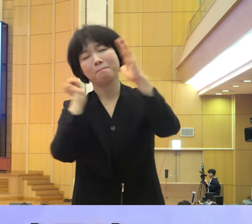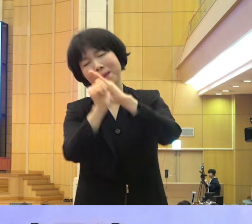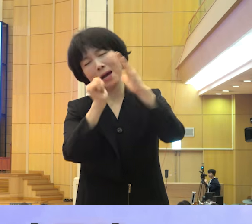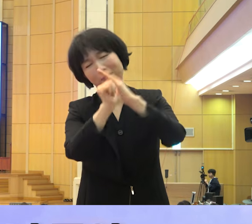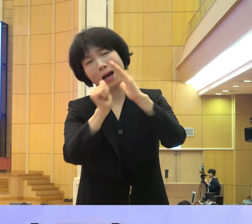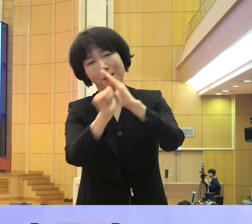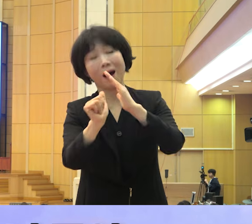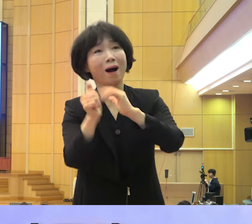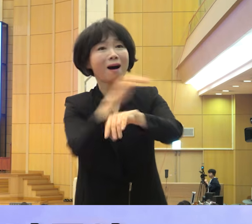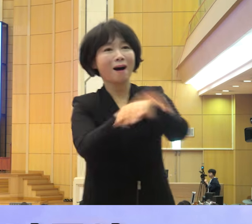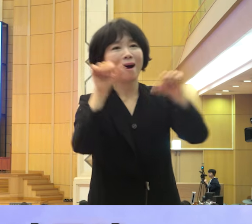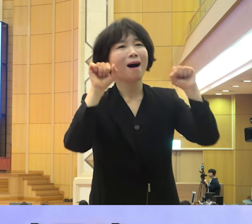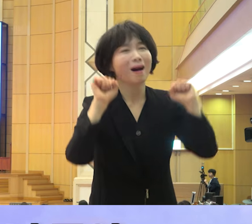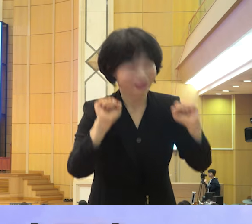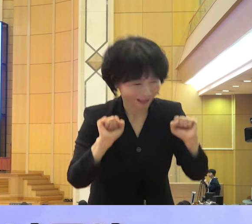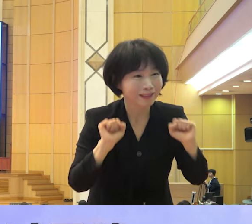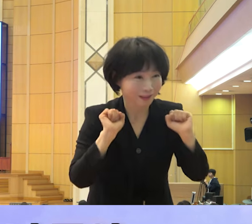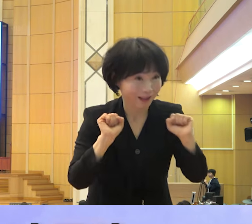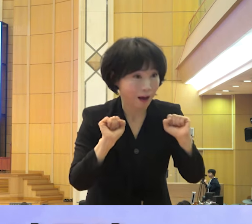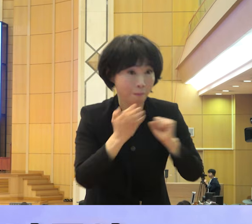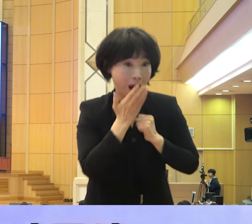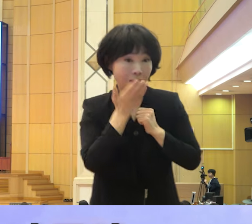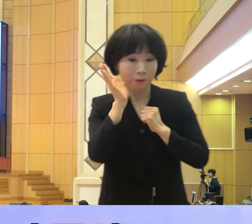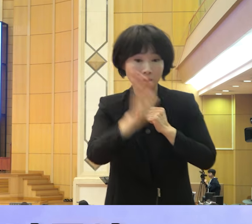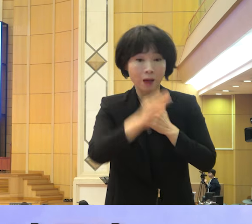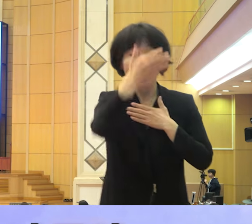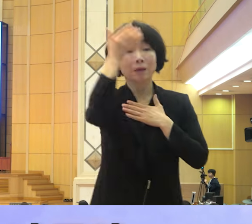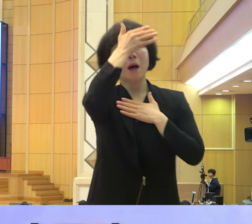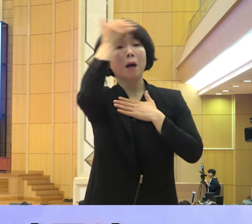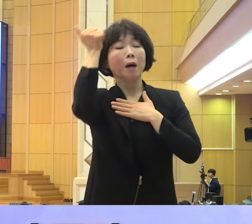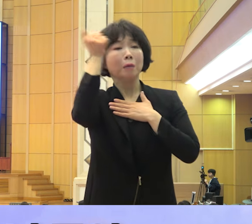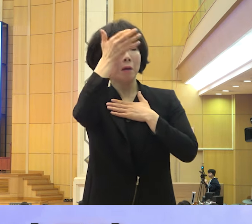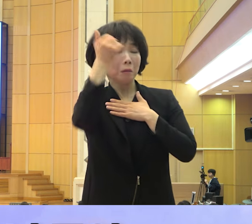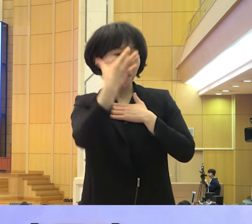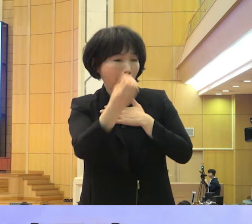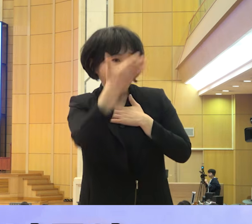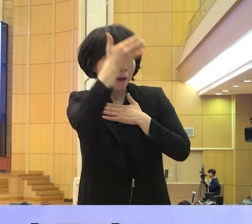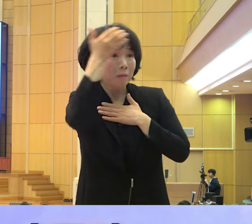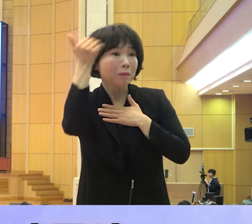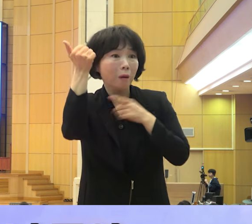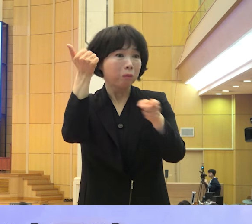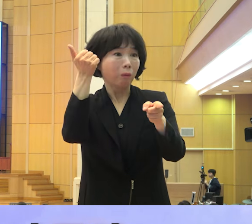드렸더니 할아버지께서 누운 채로